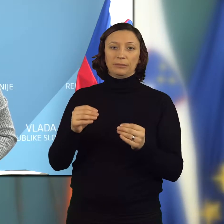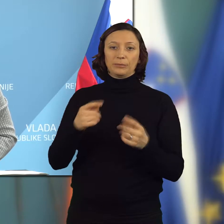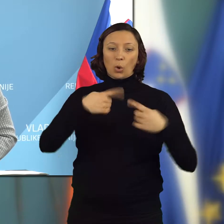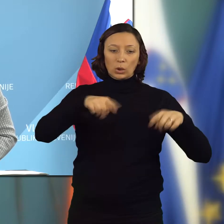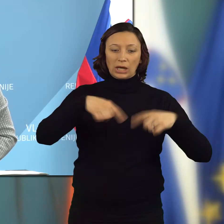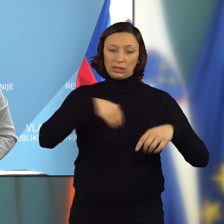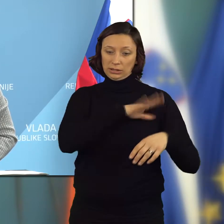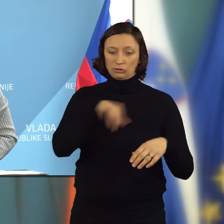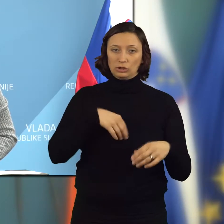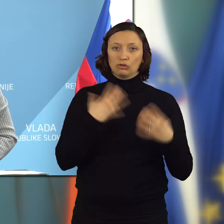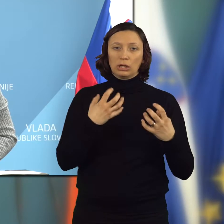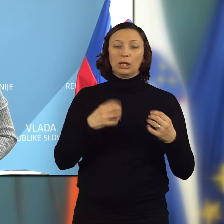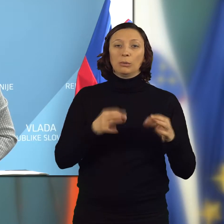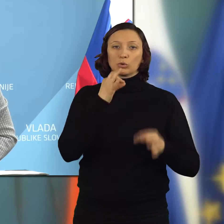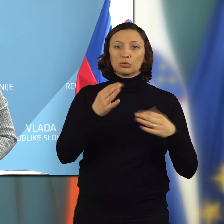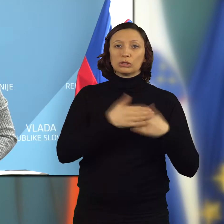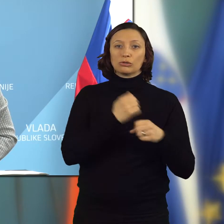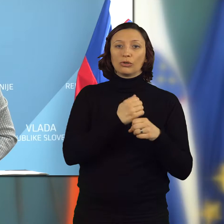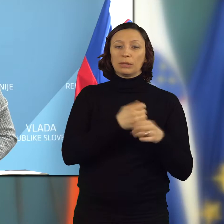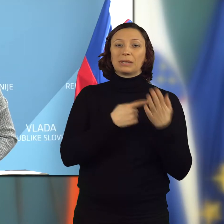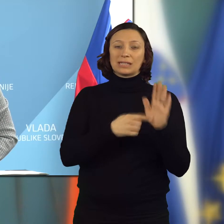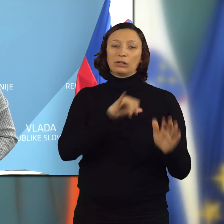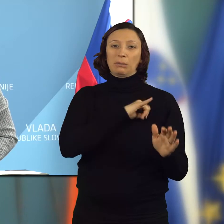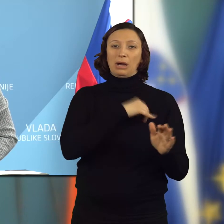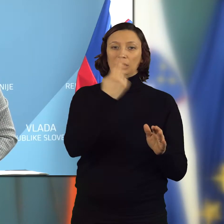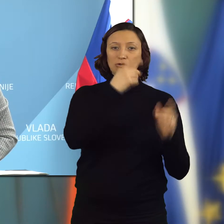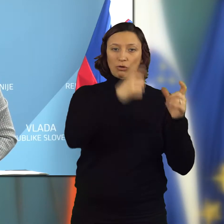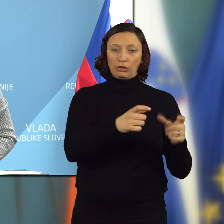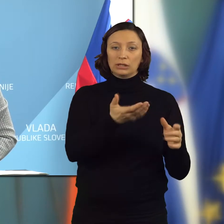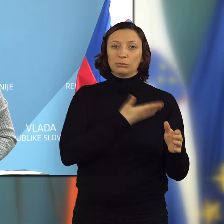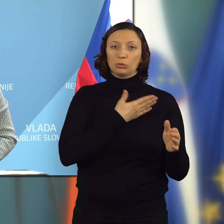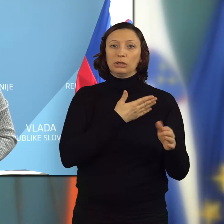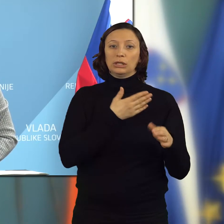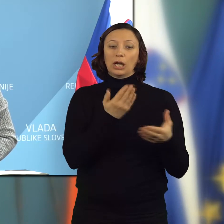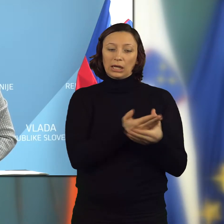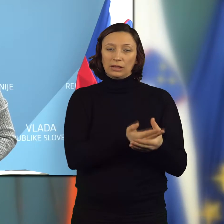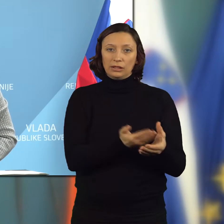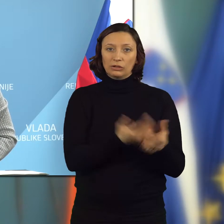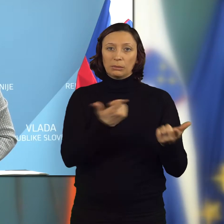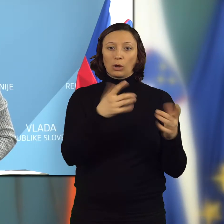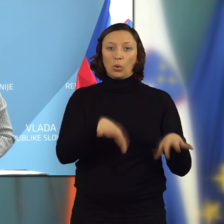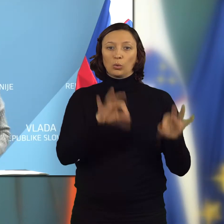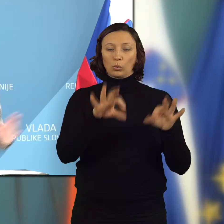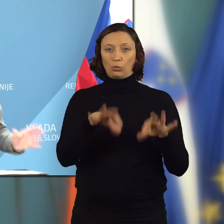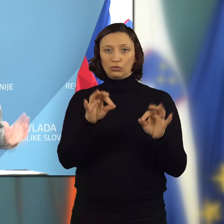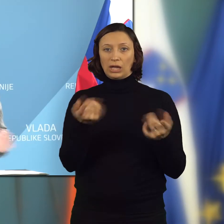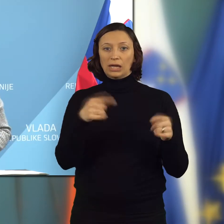so poskušali ves čas sodelovati z predstavniki Banke Slovenije, da bi pridobili potrebno gradivo, da bi ugotovili, ali